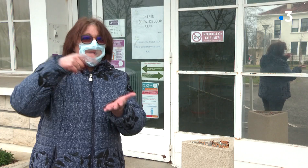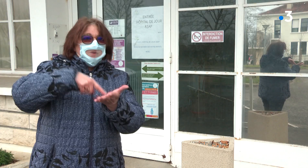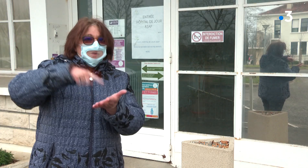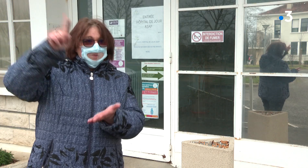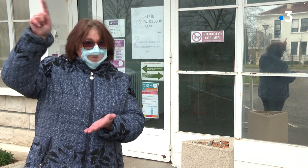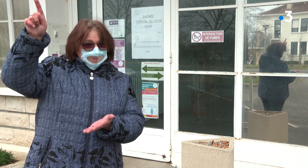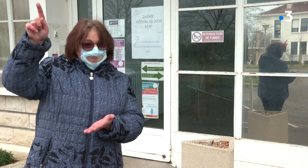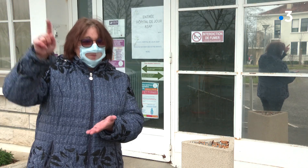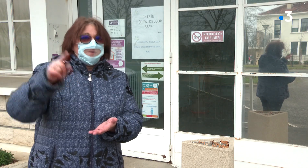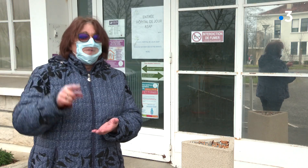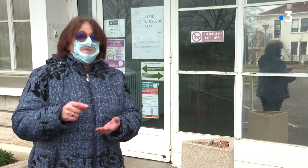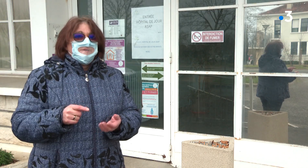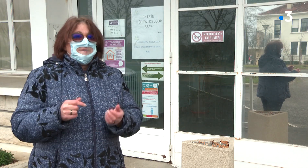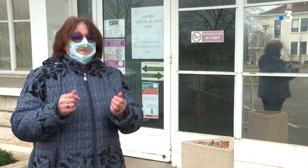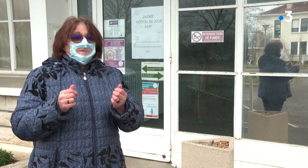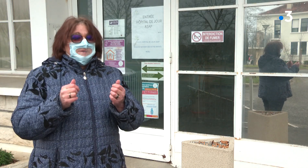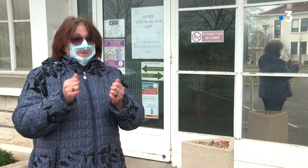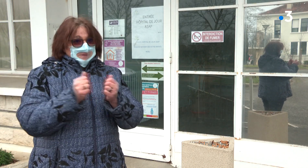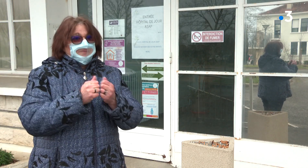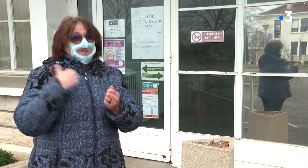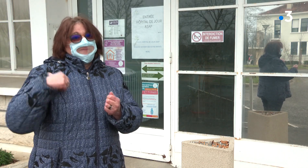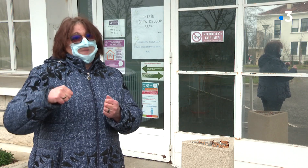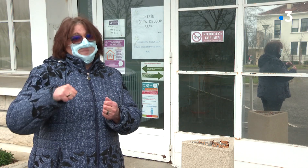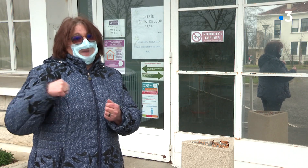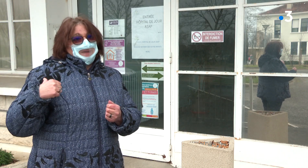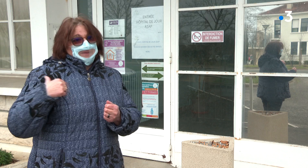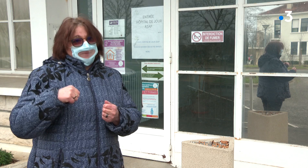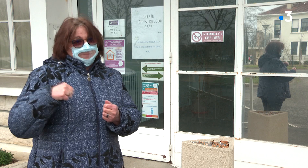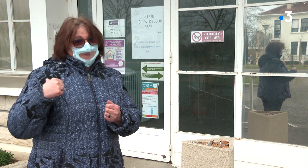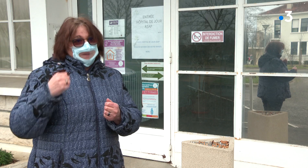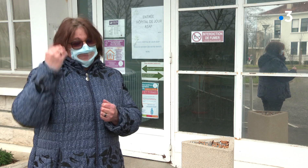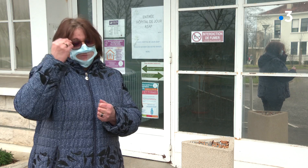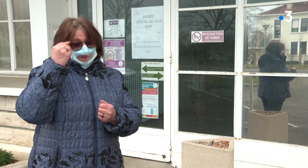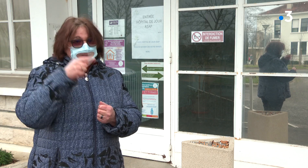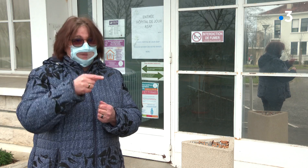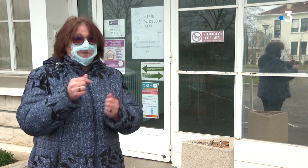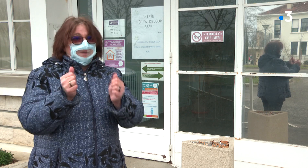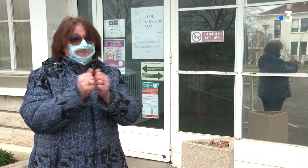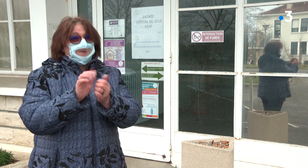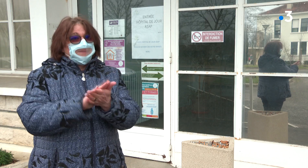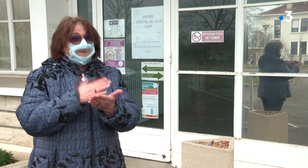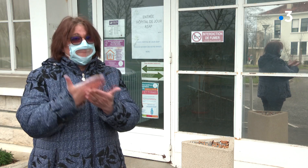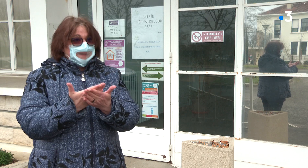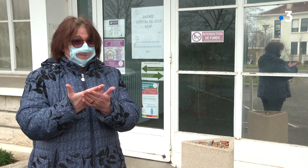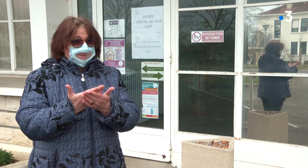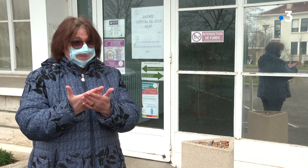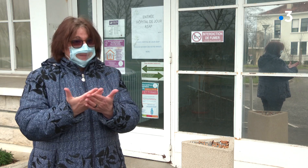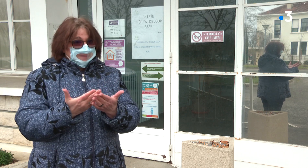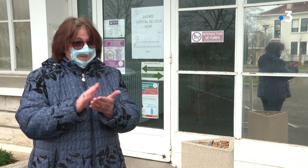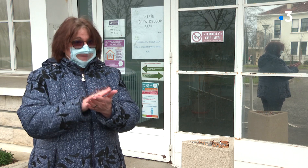Quand je me rendais dans un autre lieu de consultation, en fait, j'avais une consultation avec une infirmière psychiatrique et le suivi